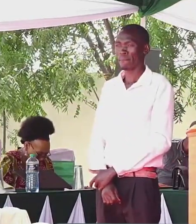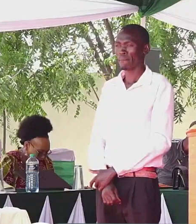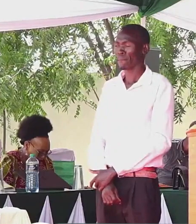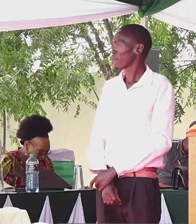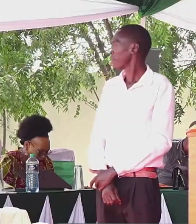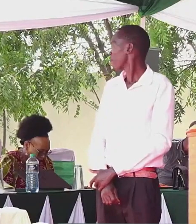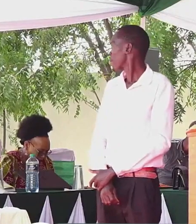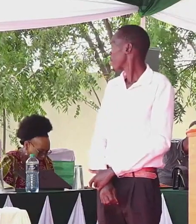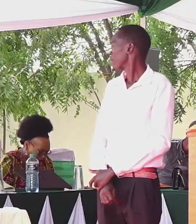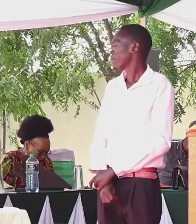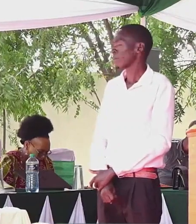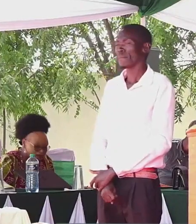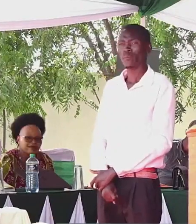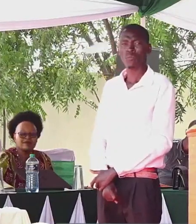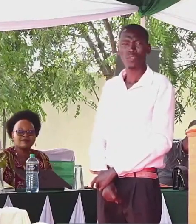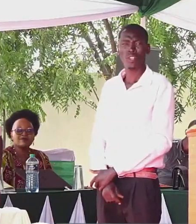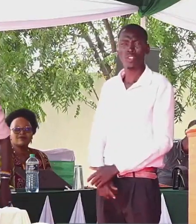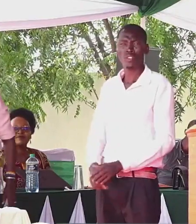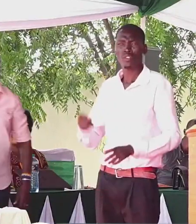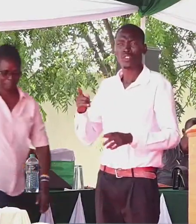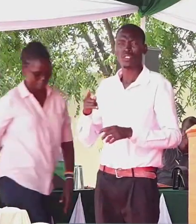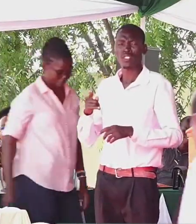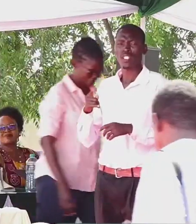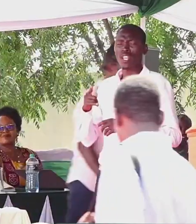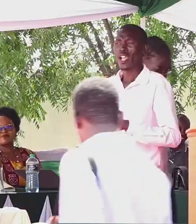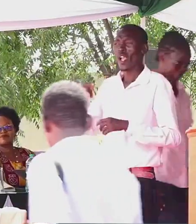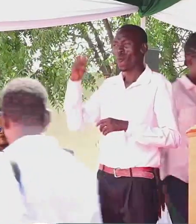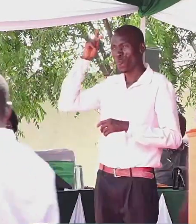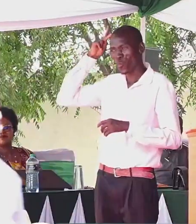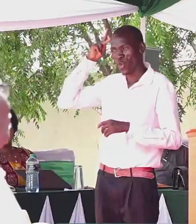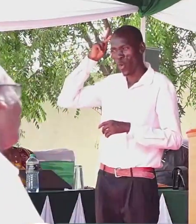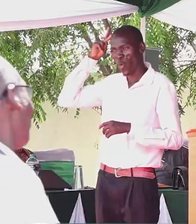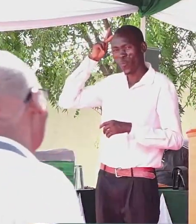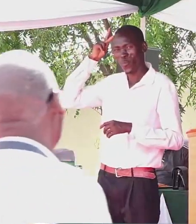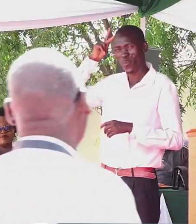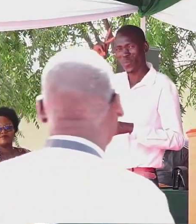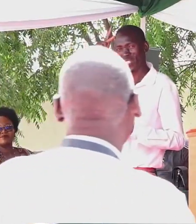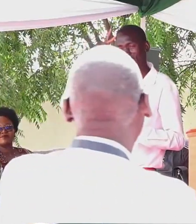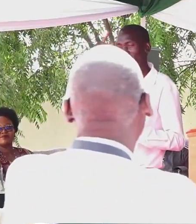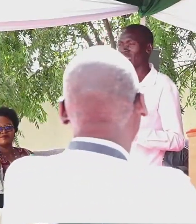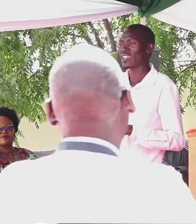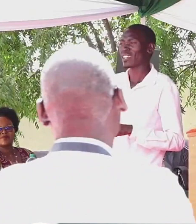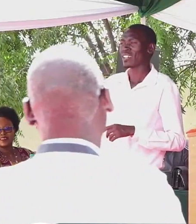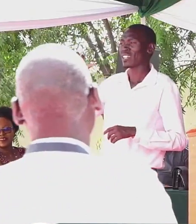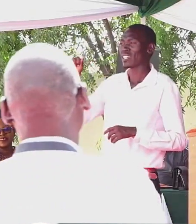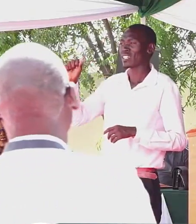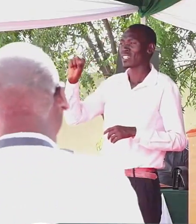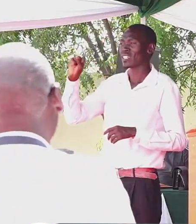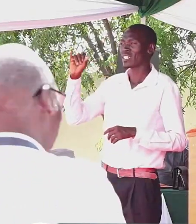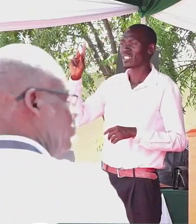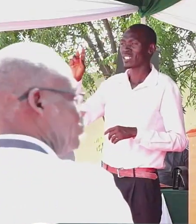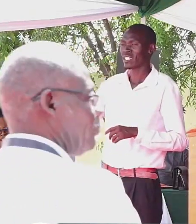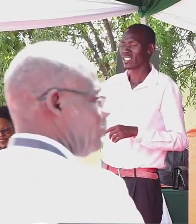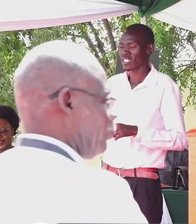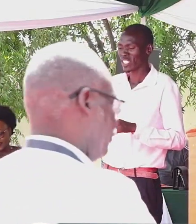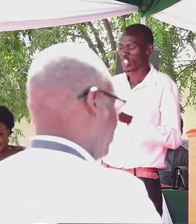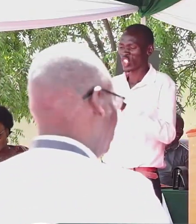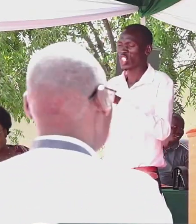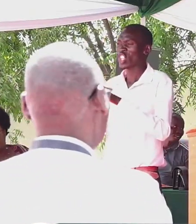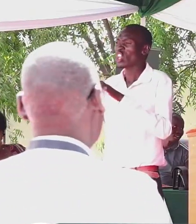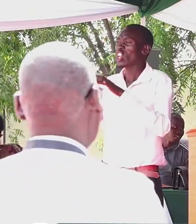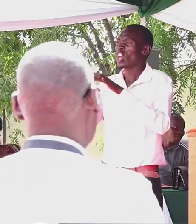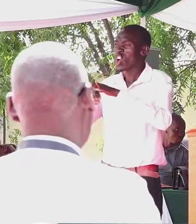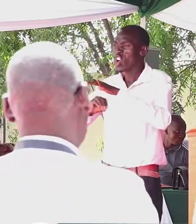Huyu anayekuja jukwani ni Profesa Ngasike, ana weledi mkubwa sana haswa kwa sababu mambo ya shule za chekechea,